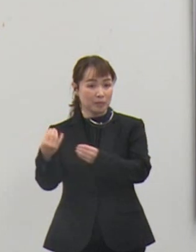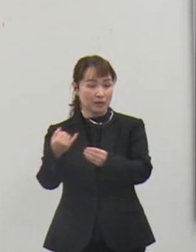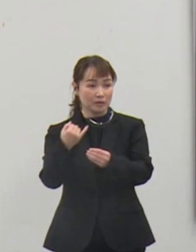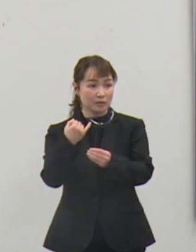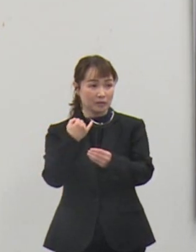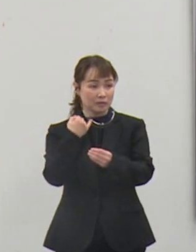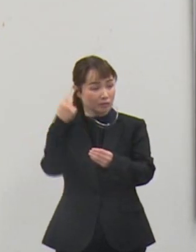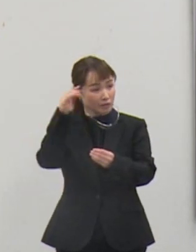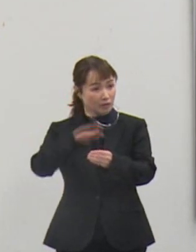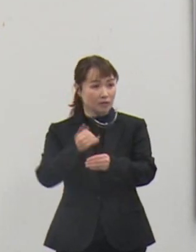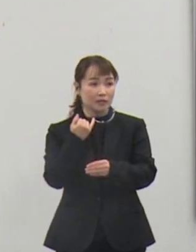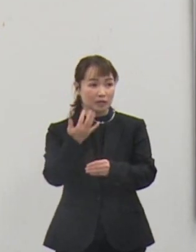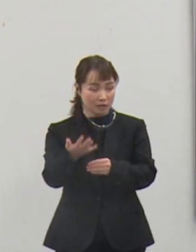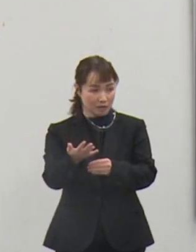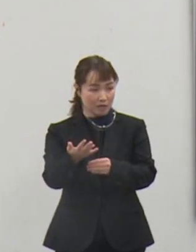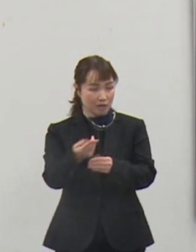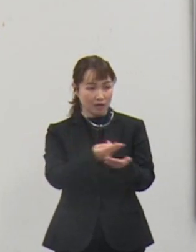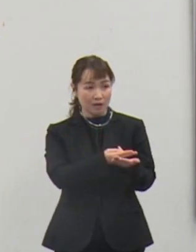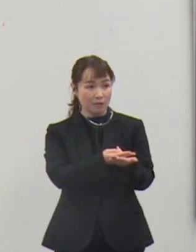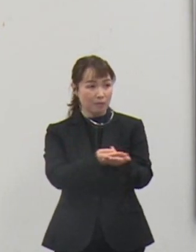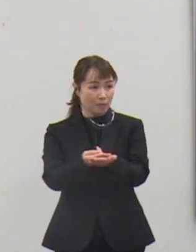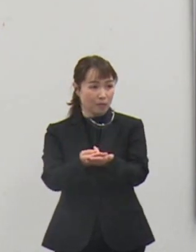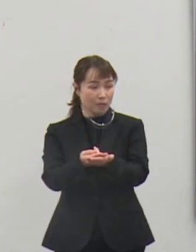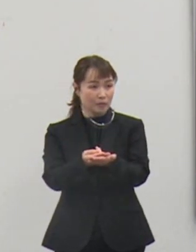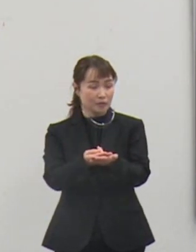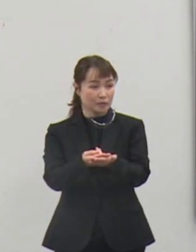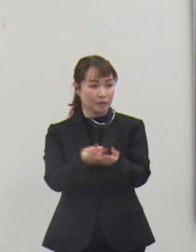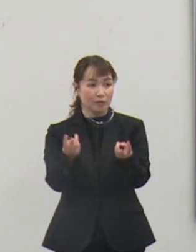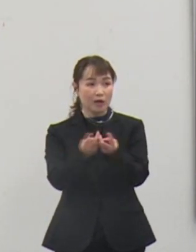ですかね。 病床フェーズっていうのは何だ。